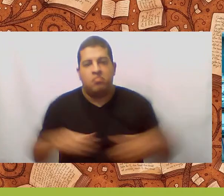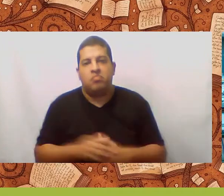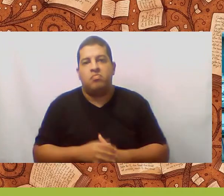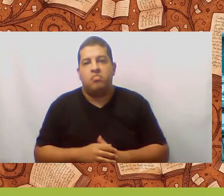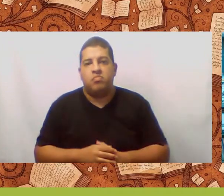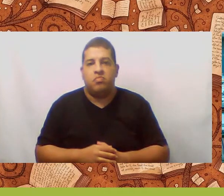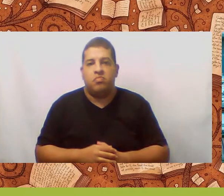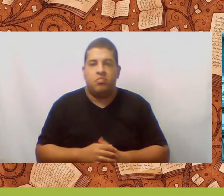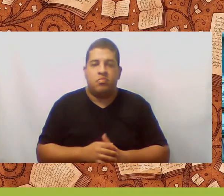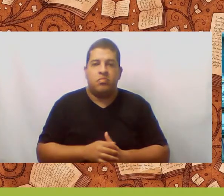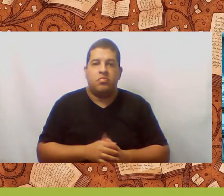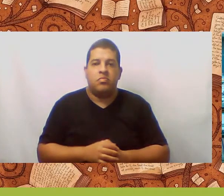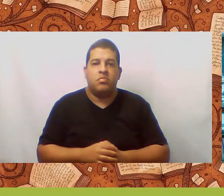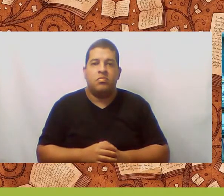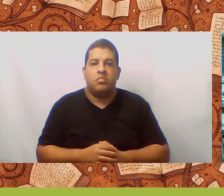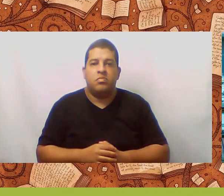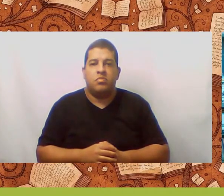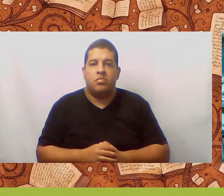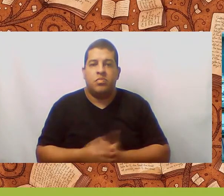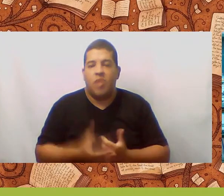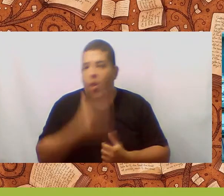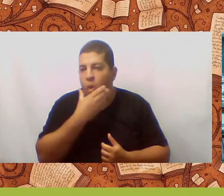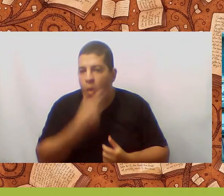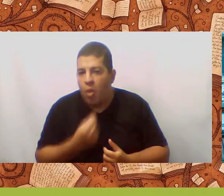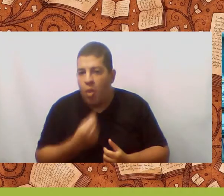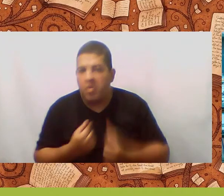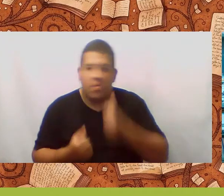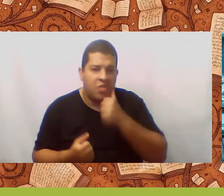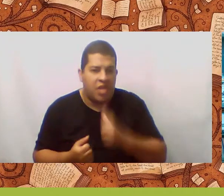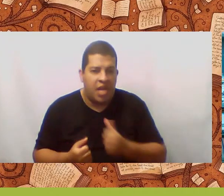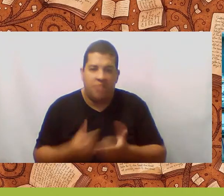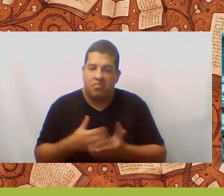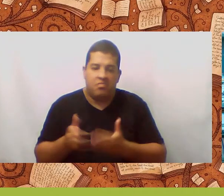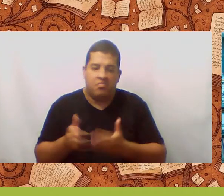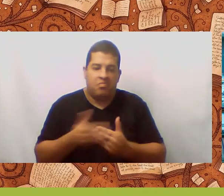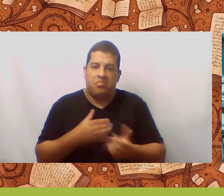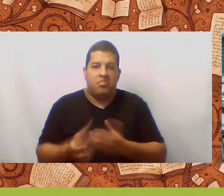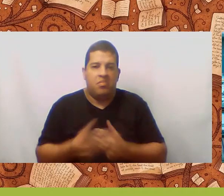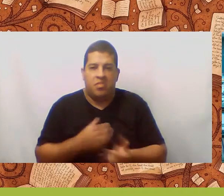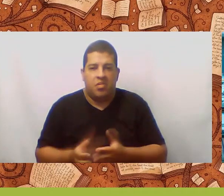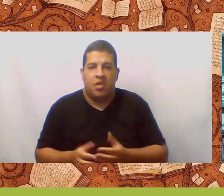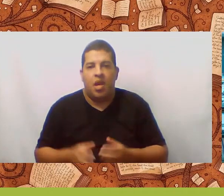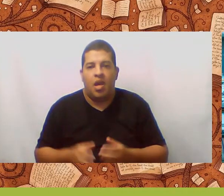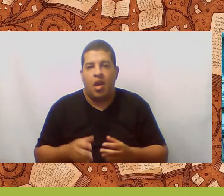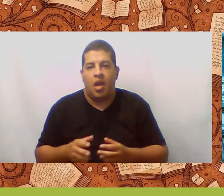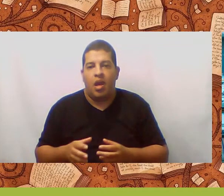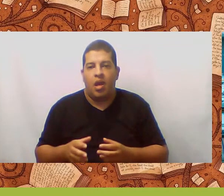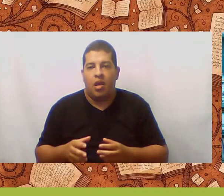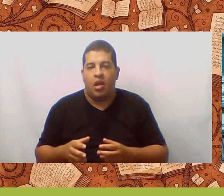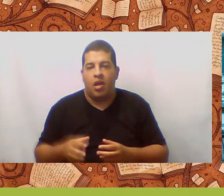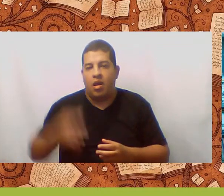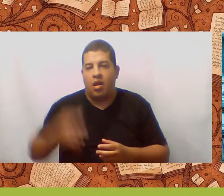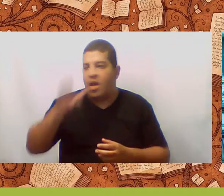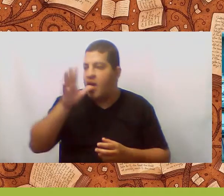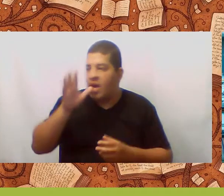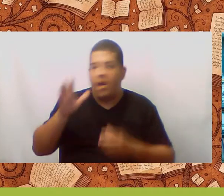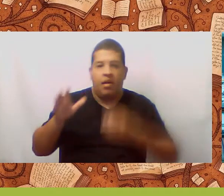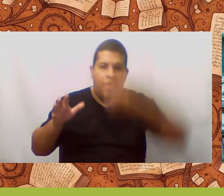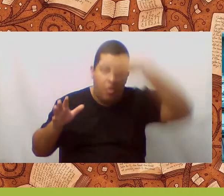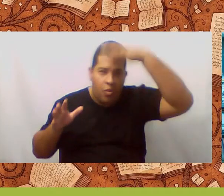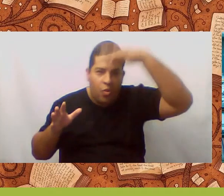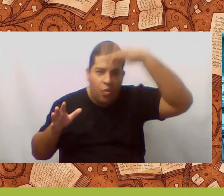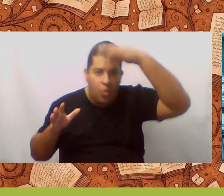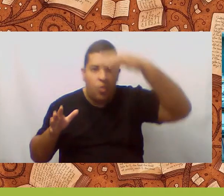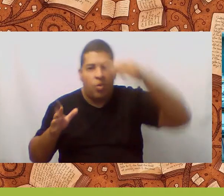homens ou mulheres, né? Mas que eles não fazem a transformação dos seus órgãos anatômicos, né?